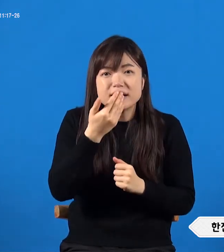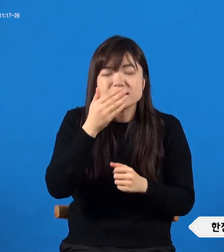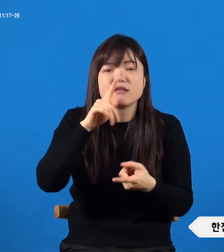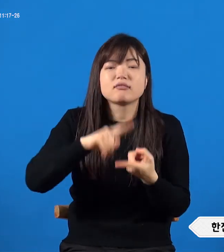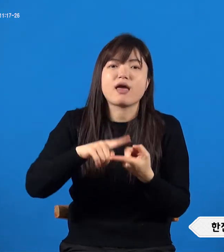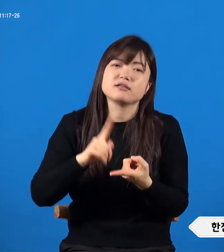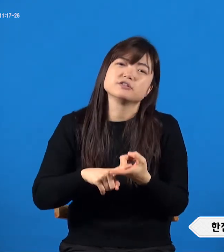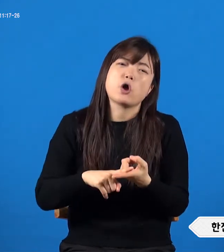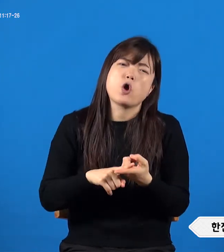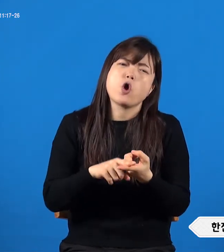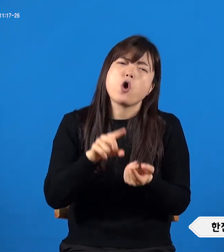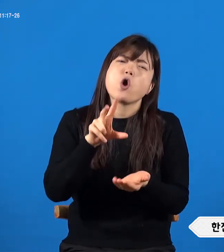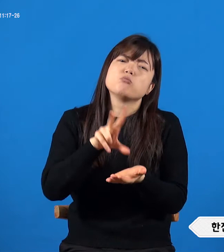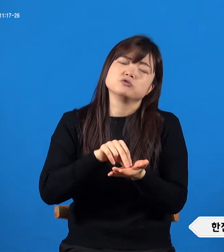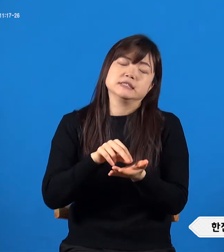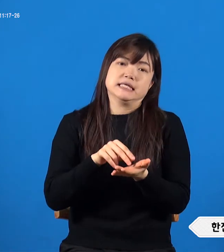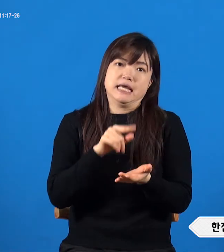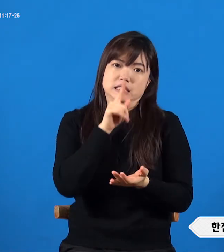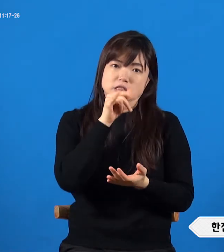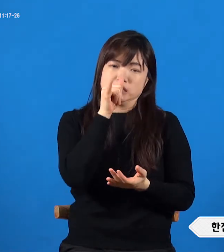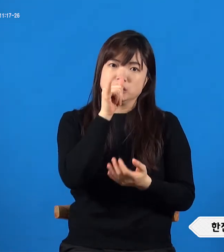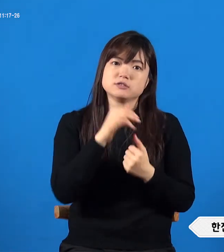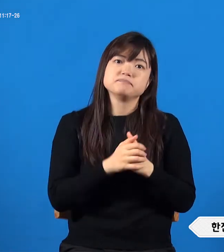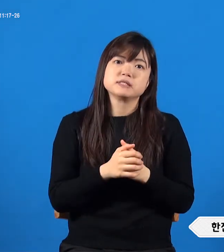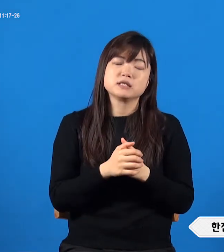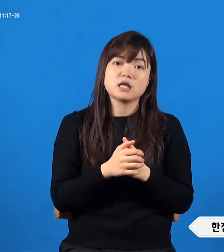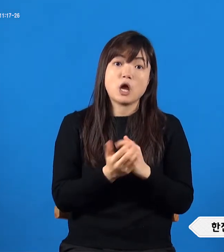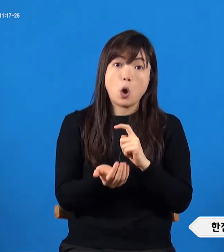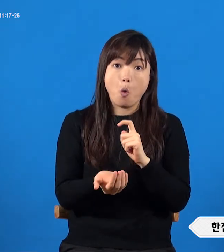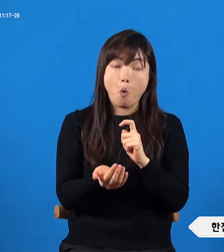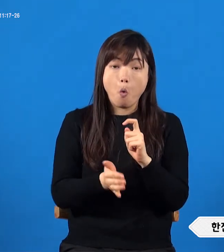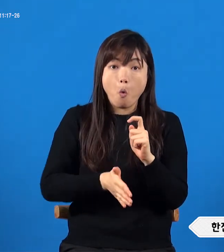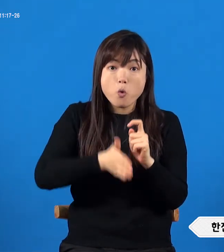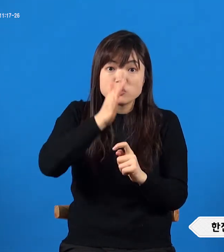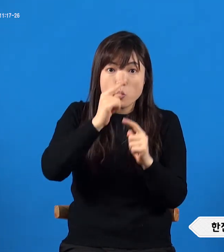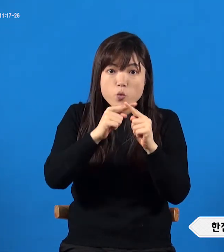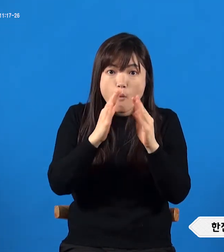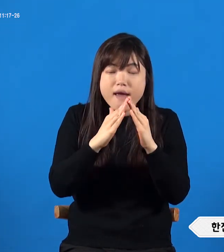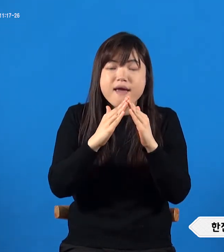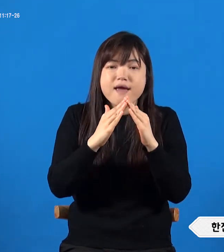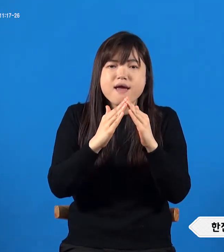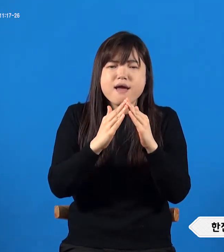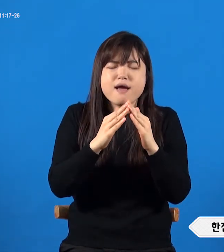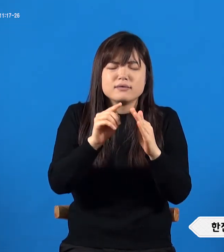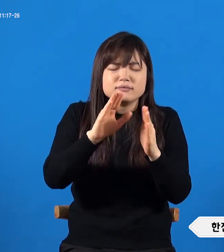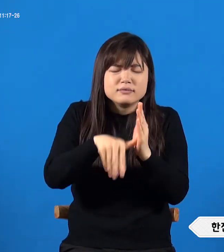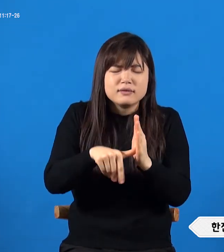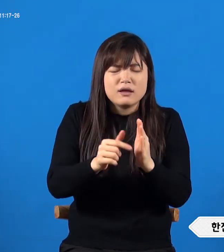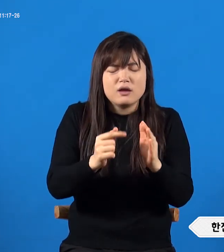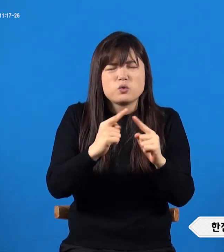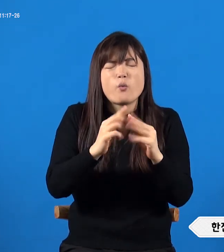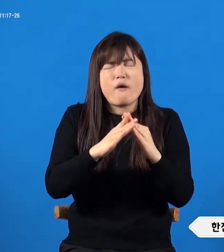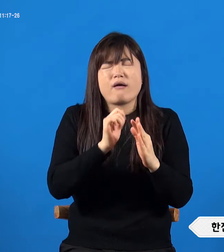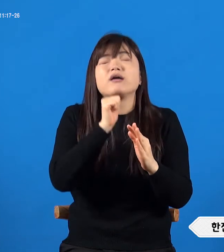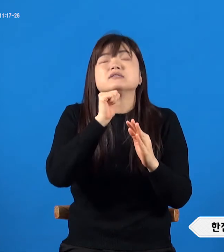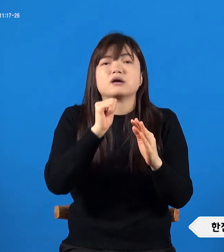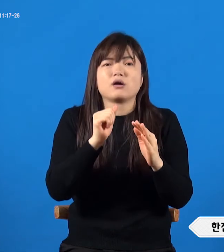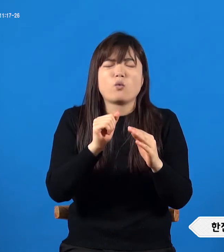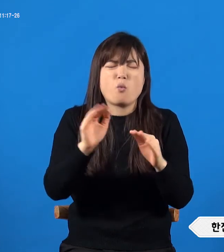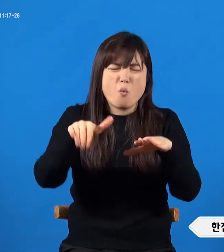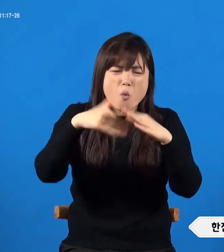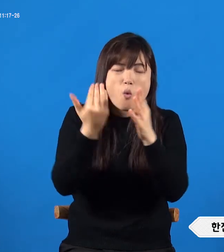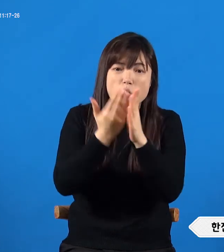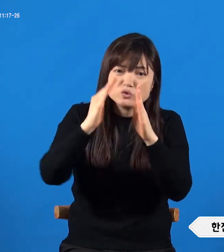관련해서 크게 문제점을 안고 있었습니다. 그 당시 교회는 가난하기 때문에 온 교인들이